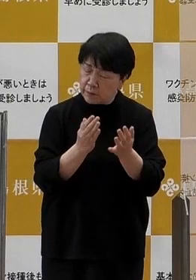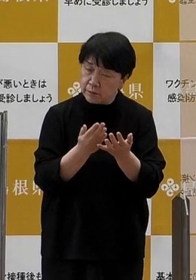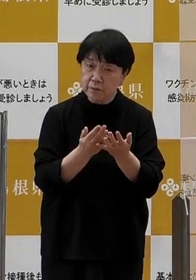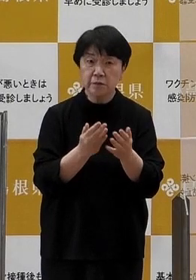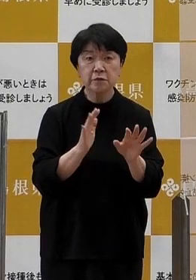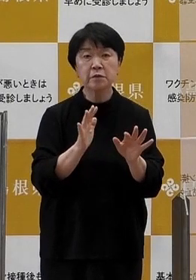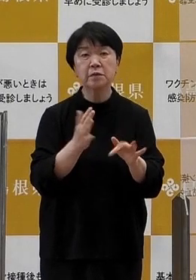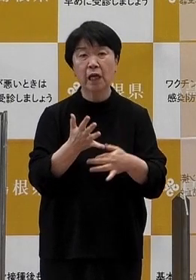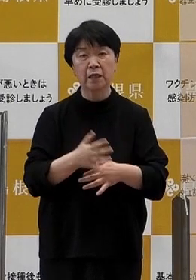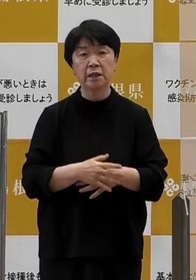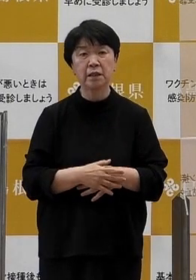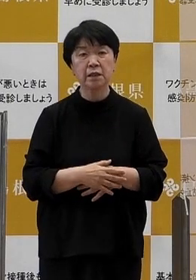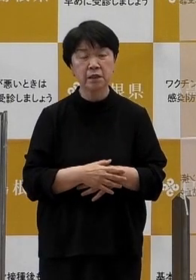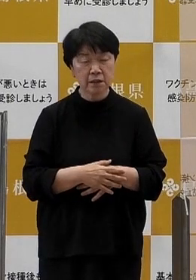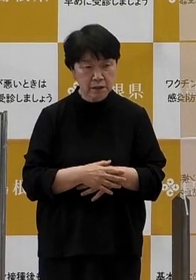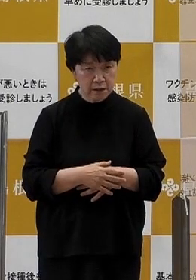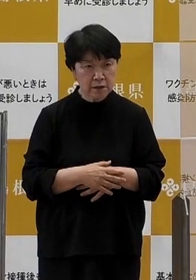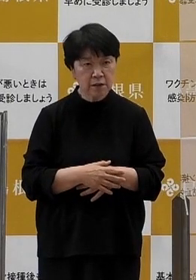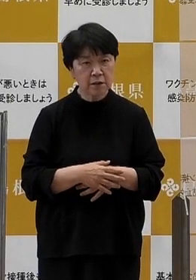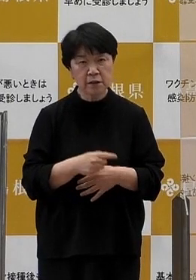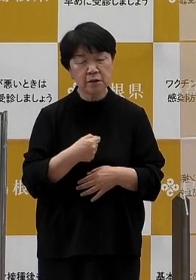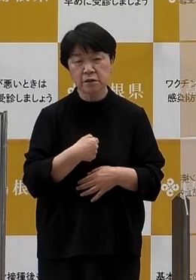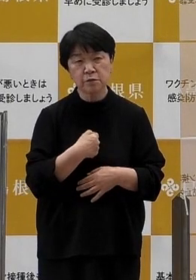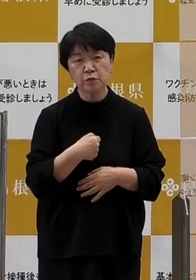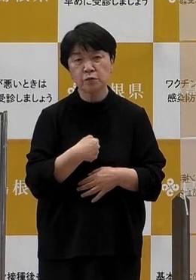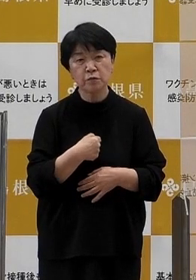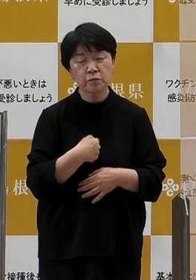みません、私には度胸がないです。